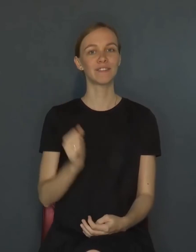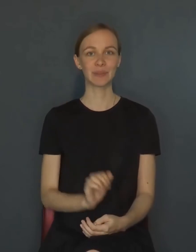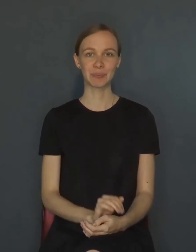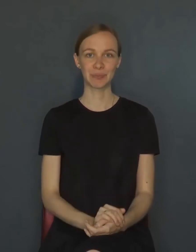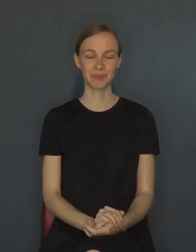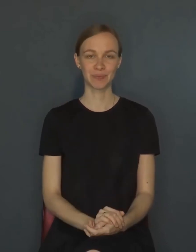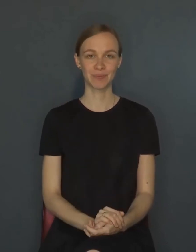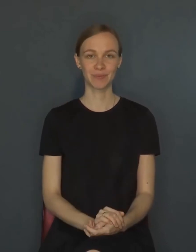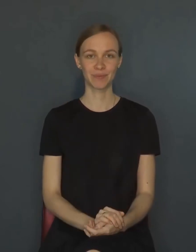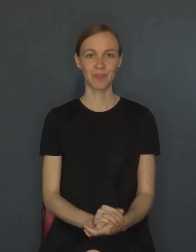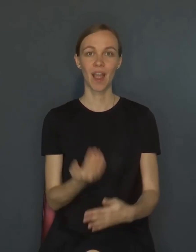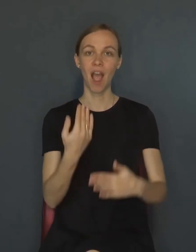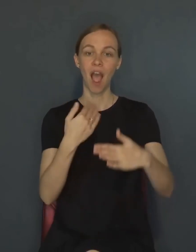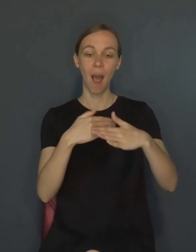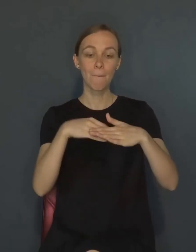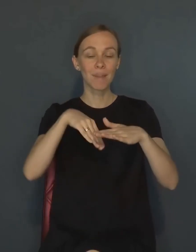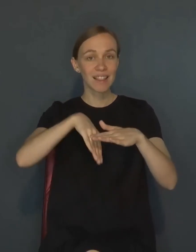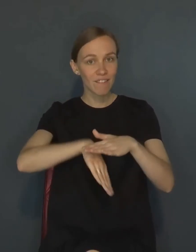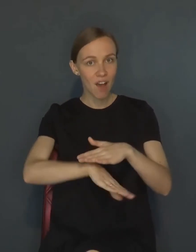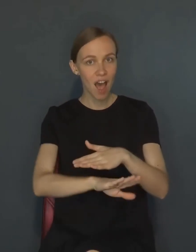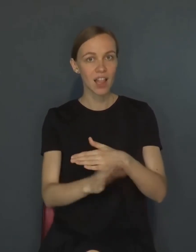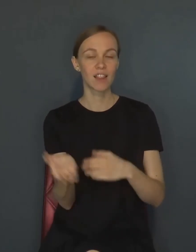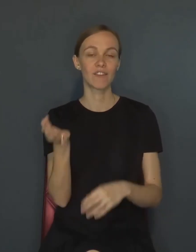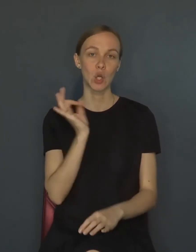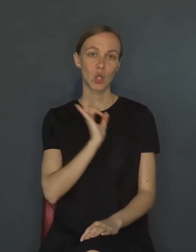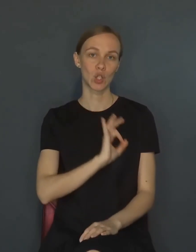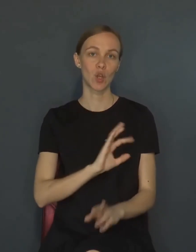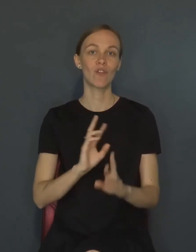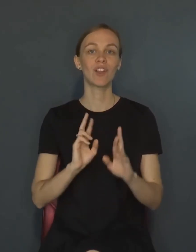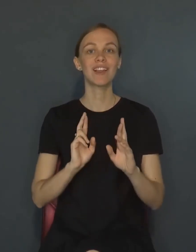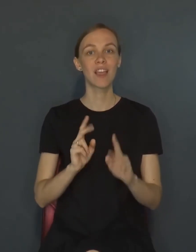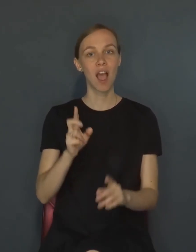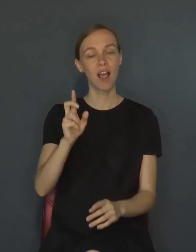а підвали використовувались як замковий арсенал.